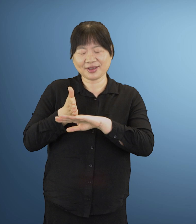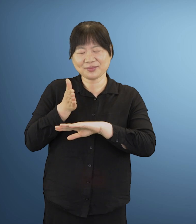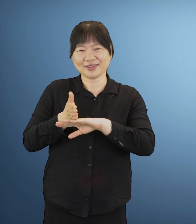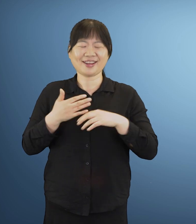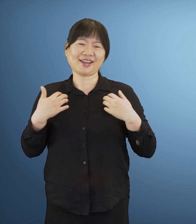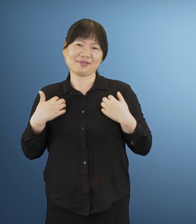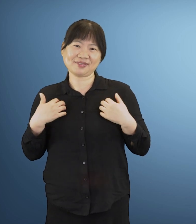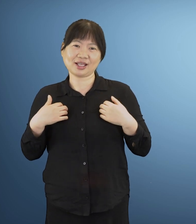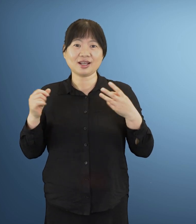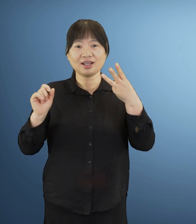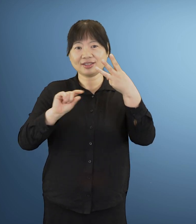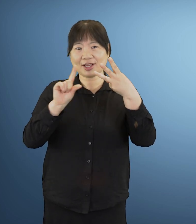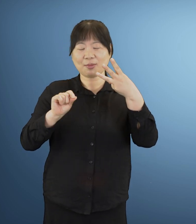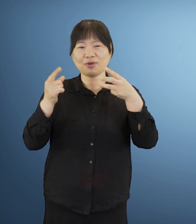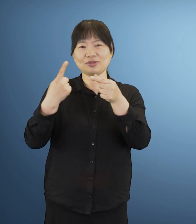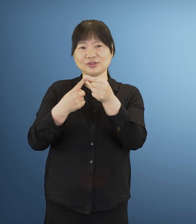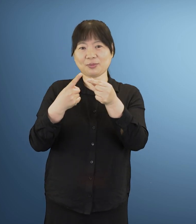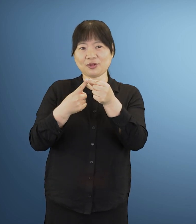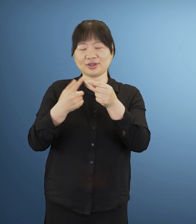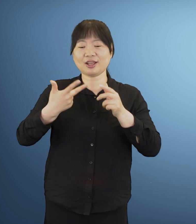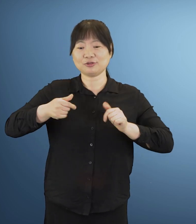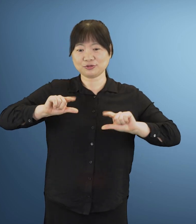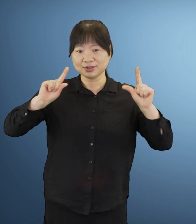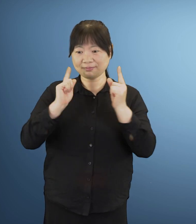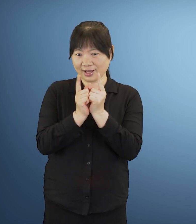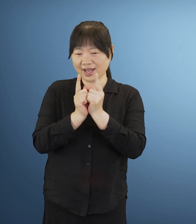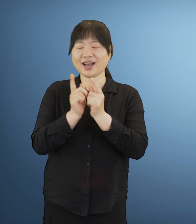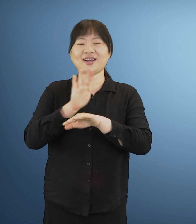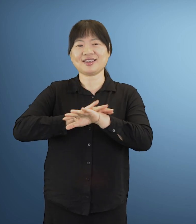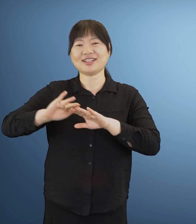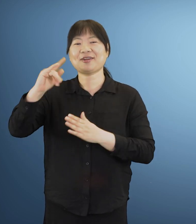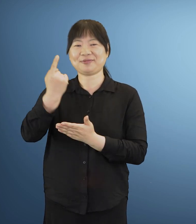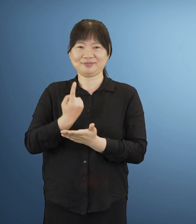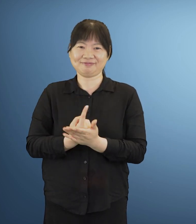3월 첫 주인데 잘 오셨습니다.